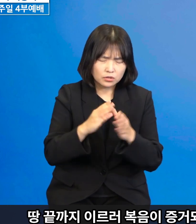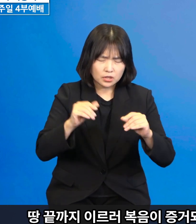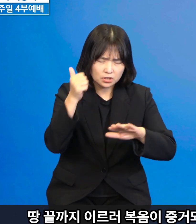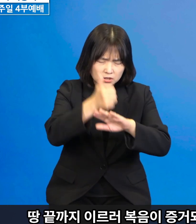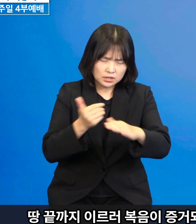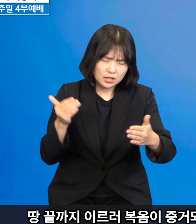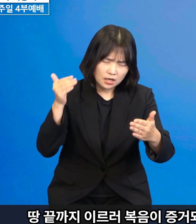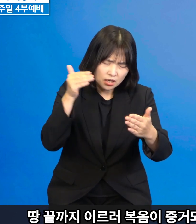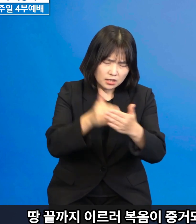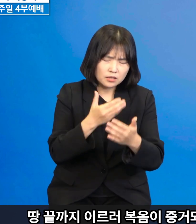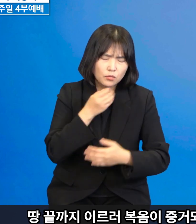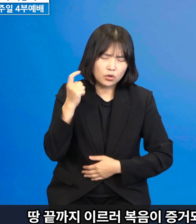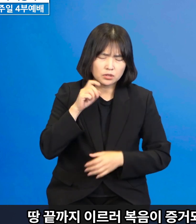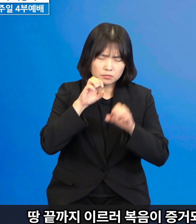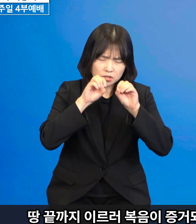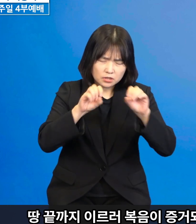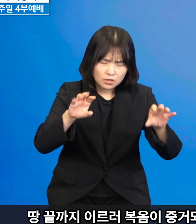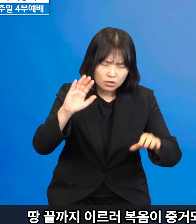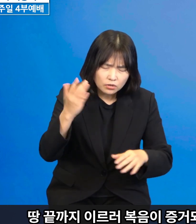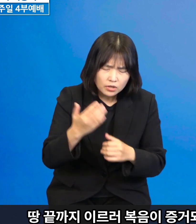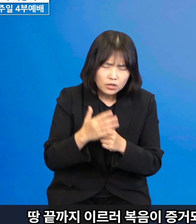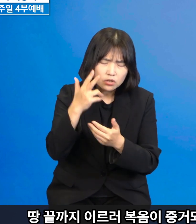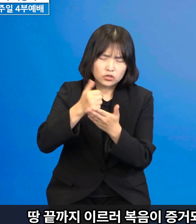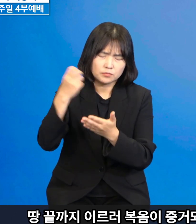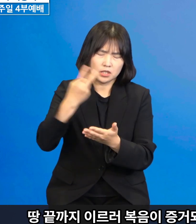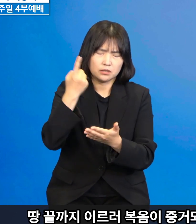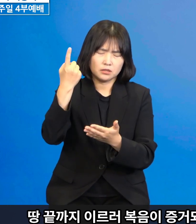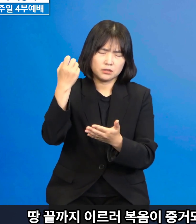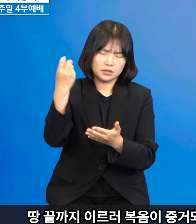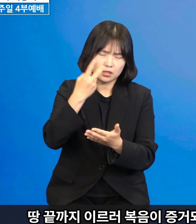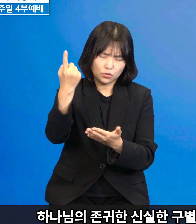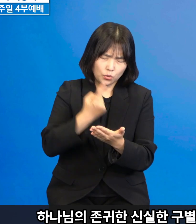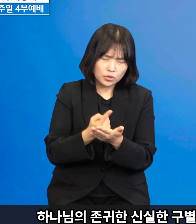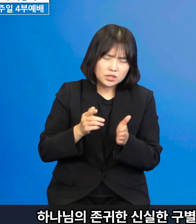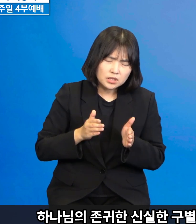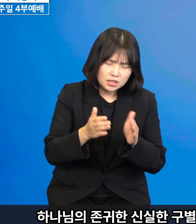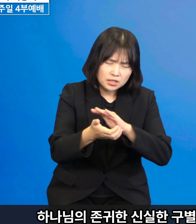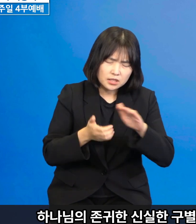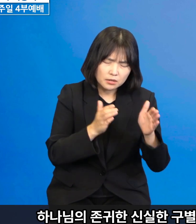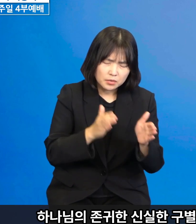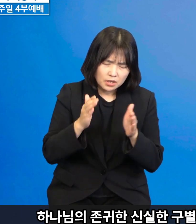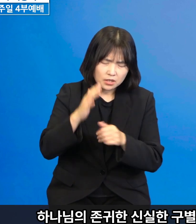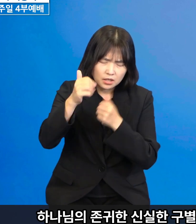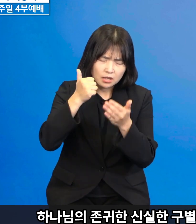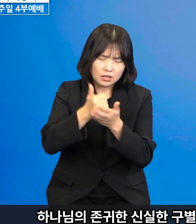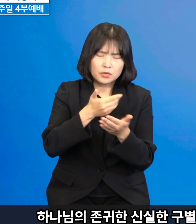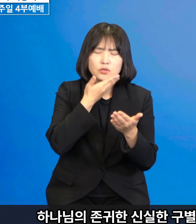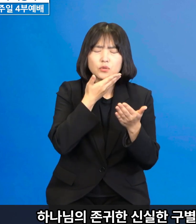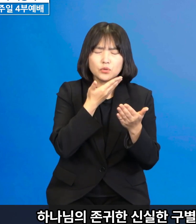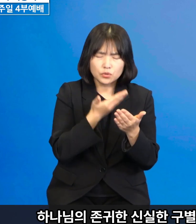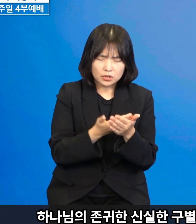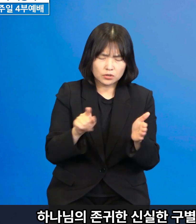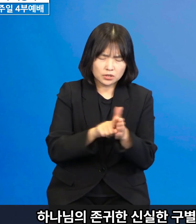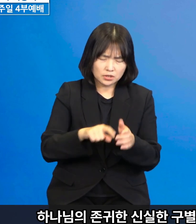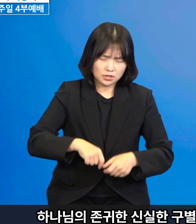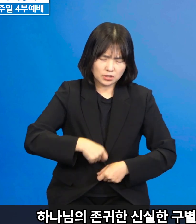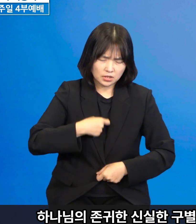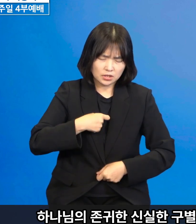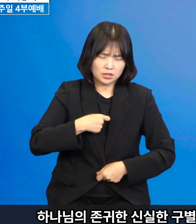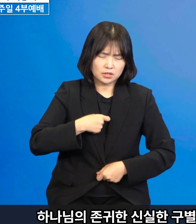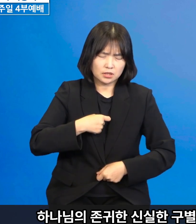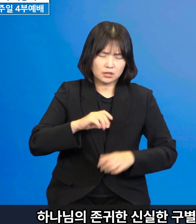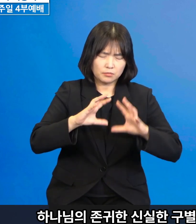이르러 복음이 증거되어 주님이 다시 오실 길을 예비하는 하나님의 존귀한 신실한